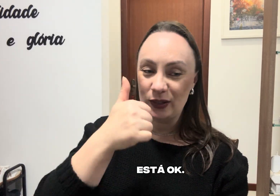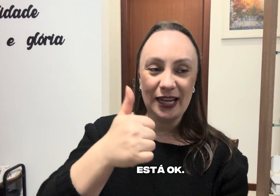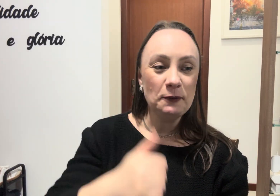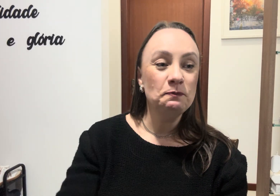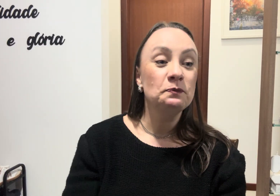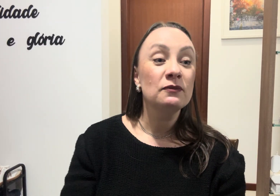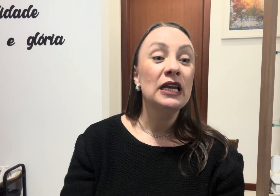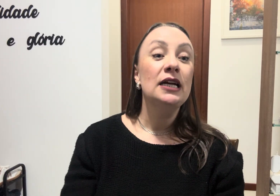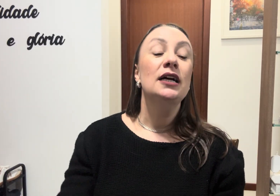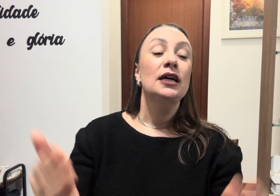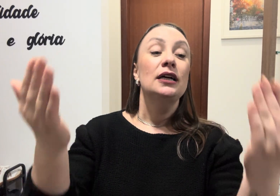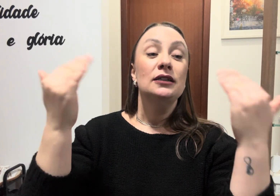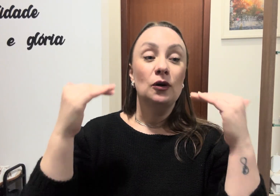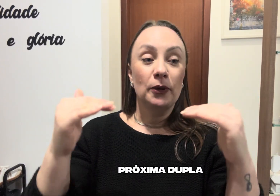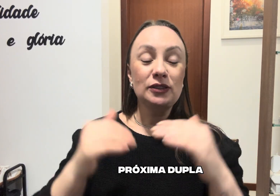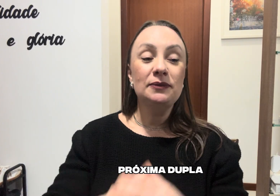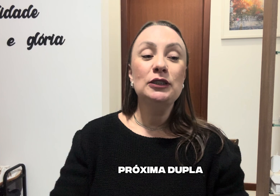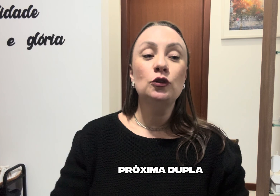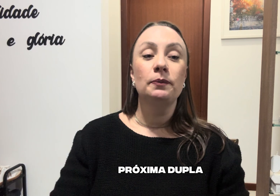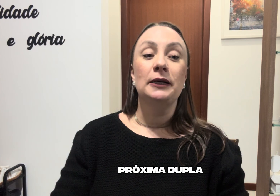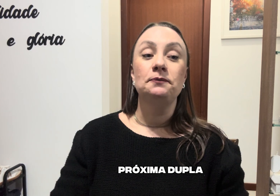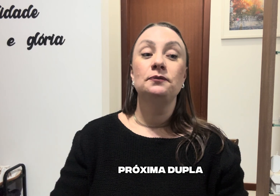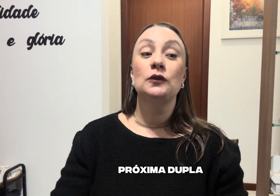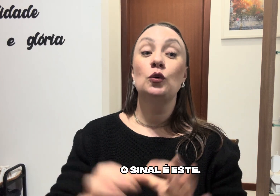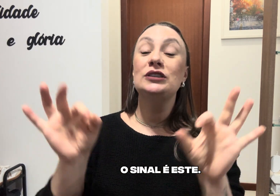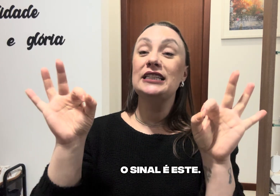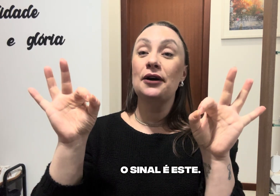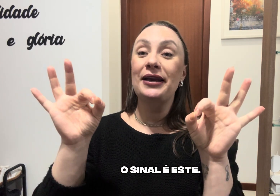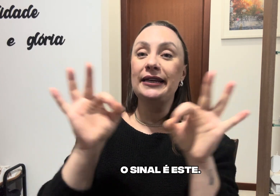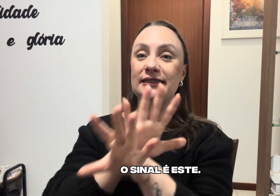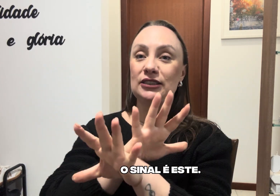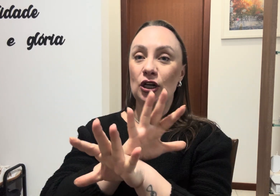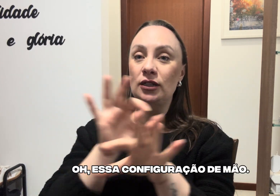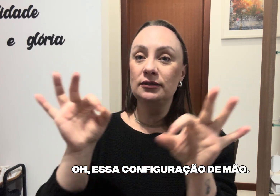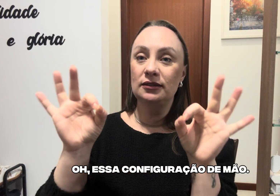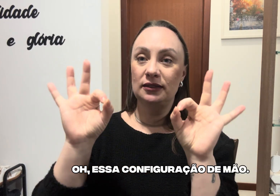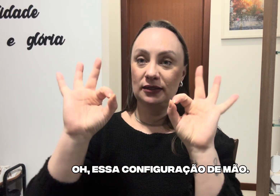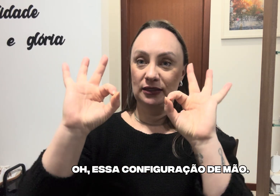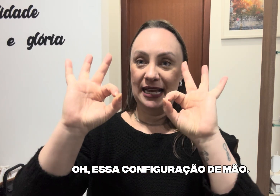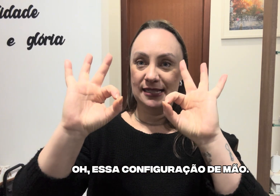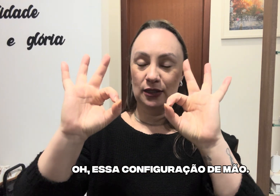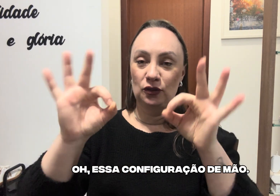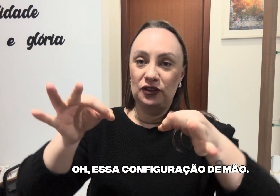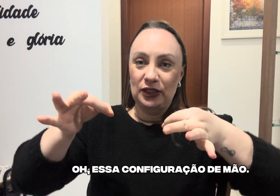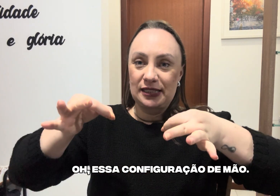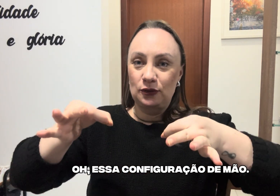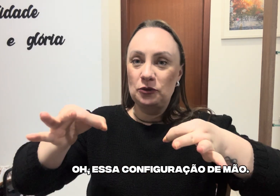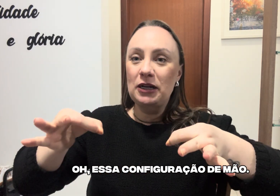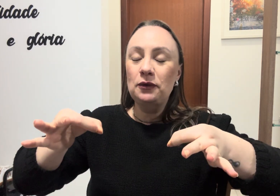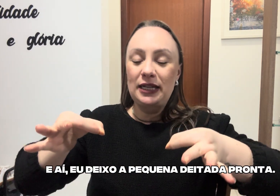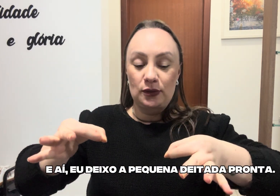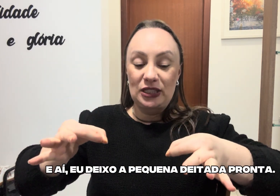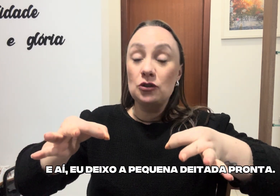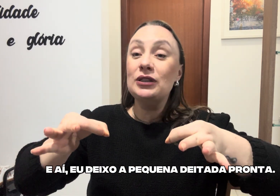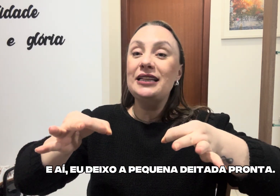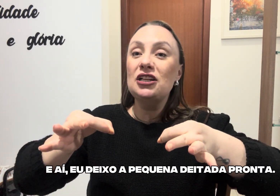Ok? Próxima dupla. O sinal é esse, ó. Essa configuração de mão e aí eu deixo